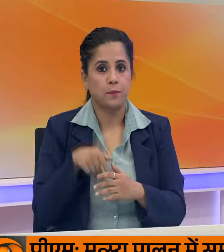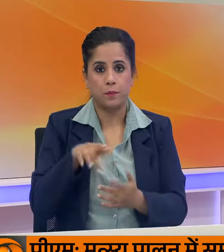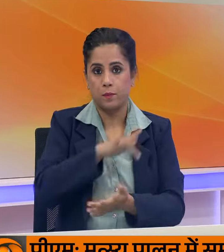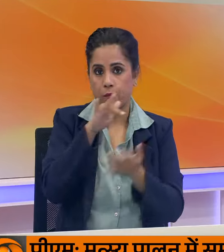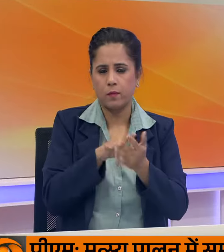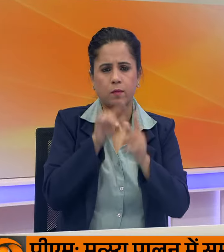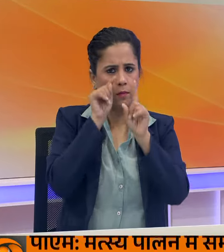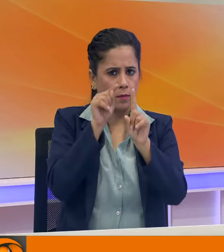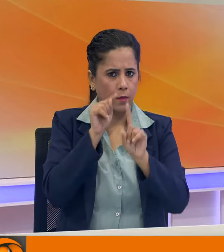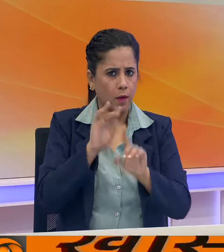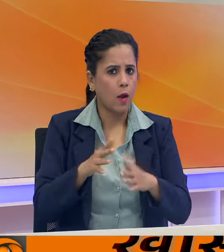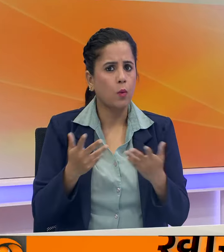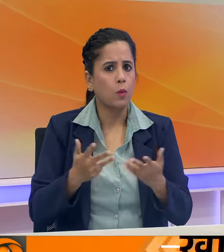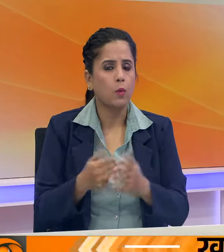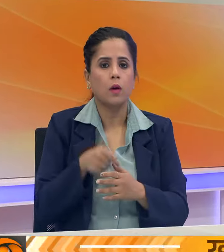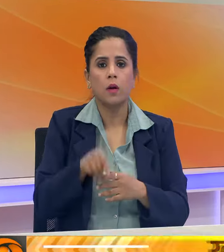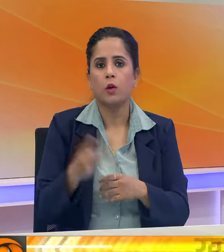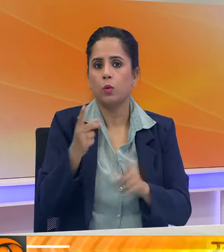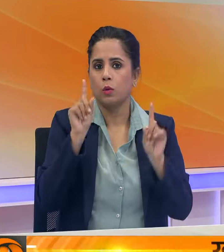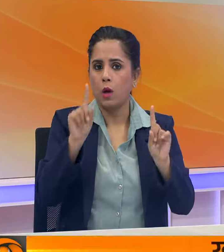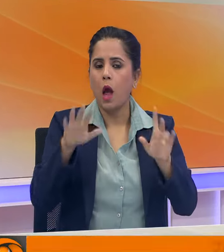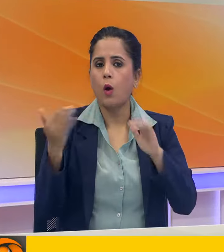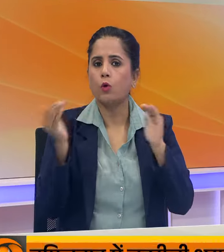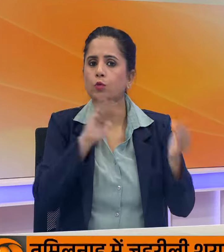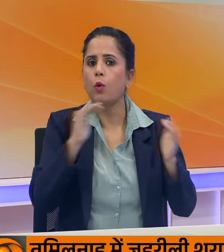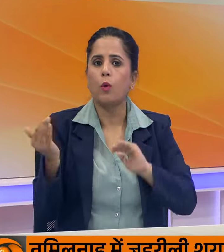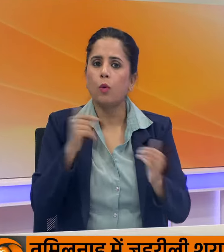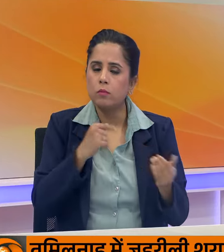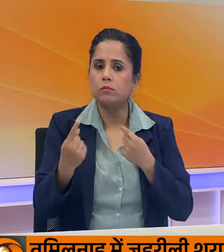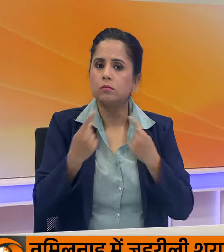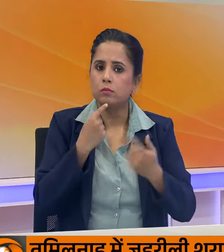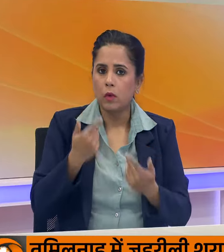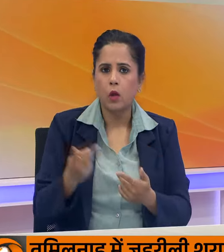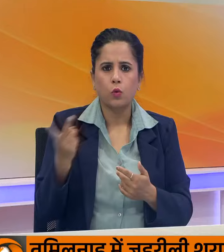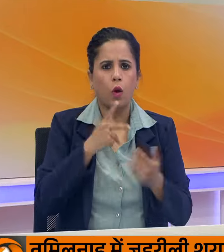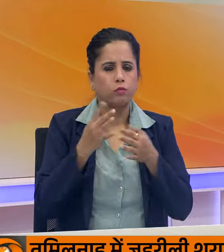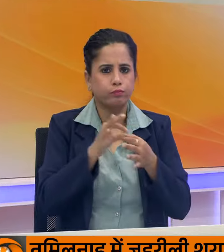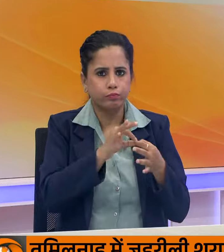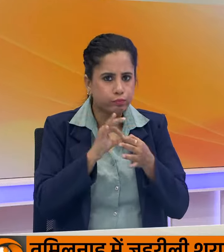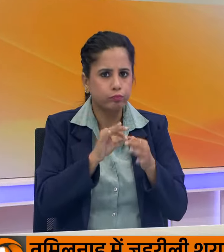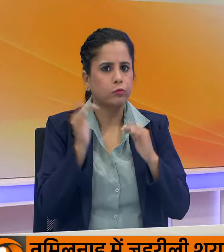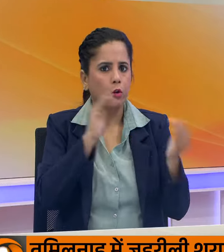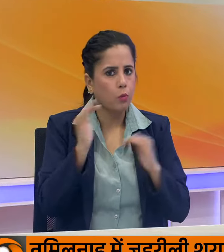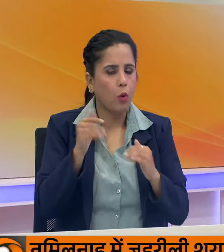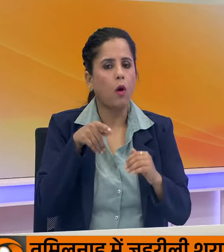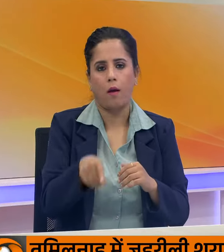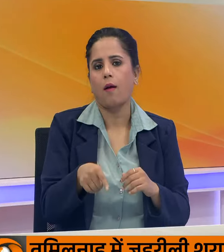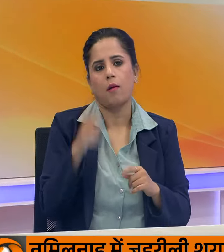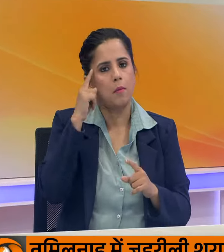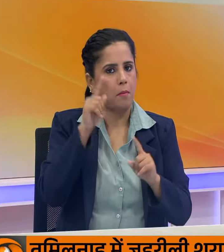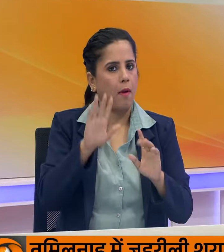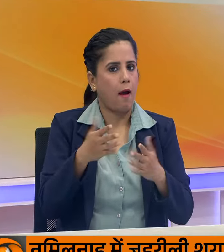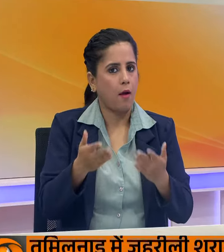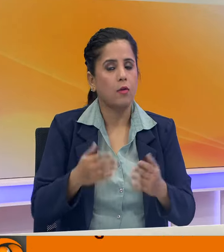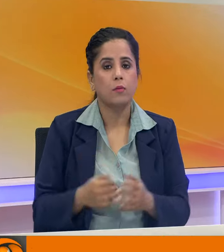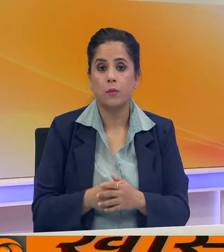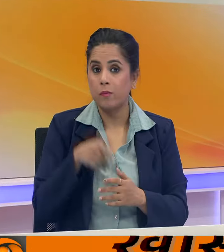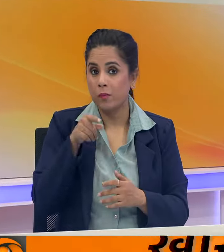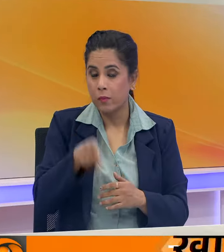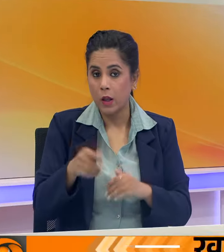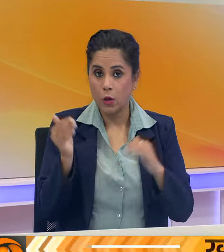बिंदु थे वह द्विपक्षीय सहयोग से सीमित दक्षी सहयोग पर केंद्रित थे उस